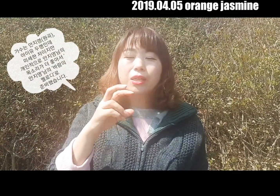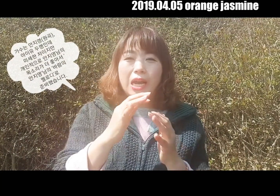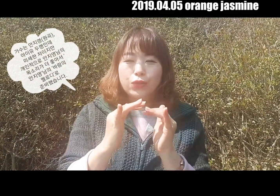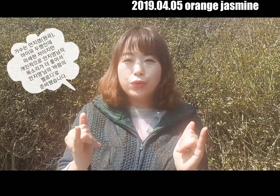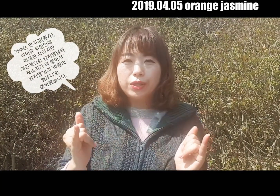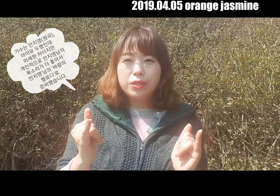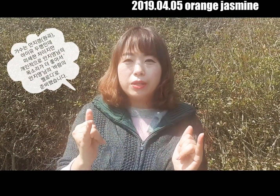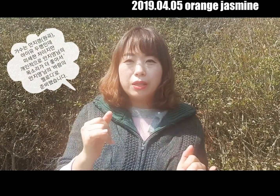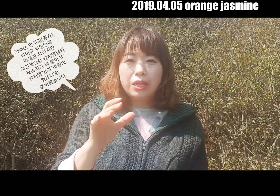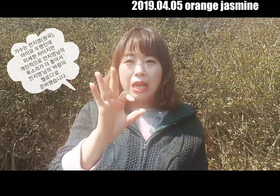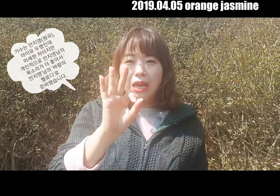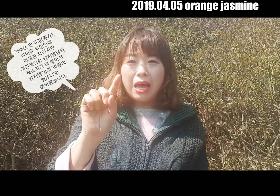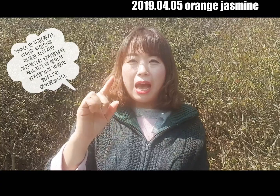그 가수는